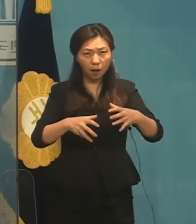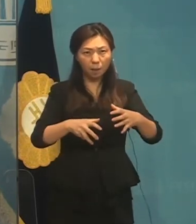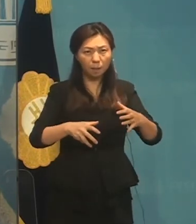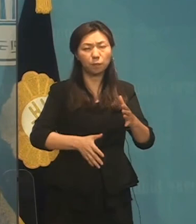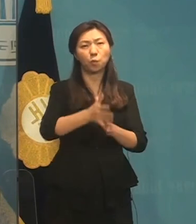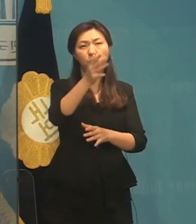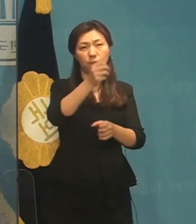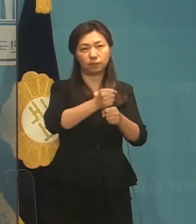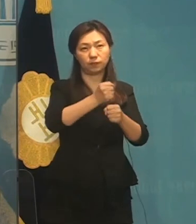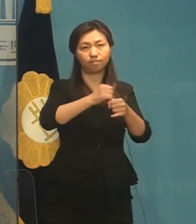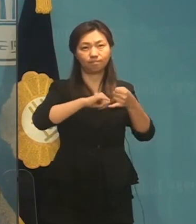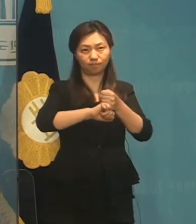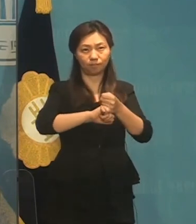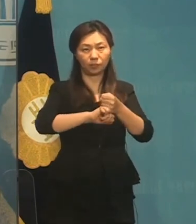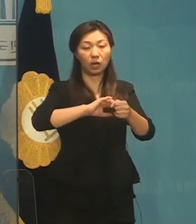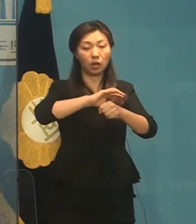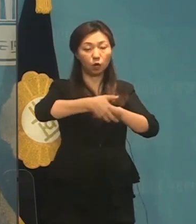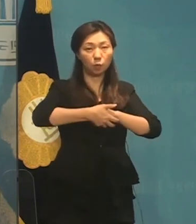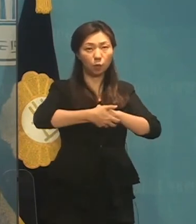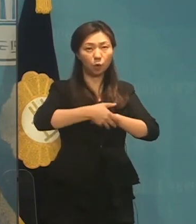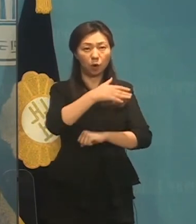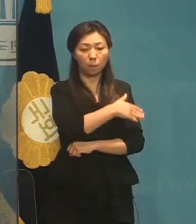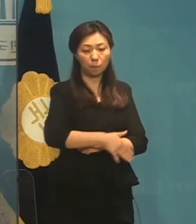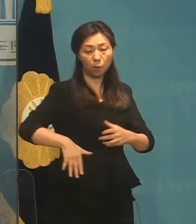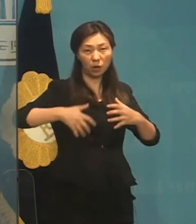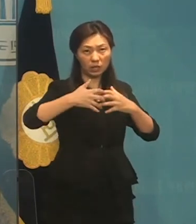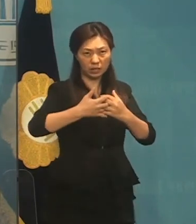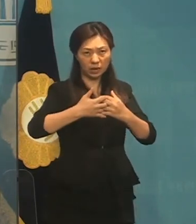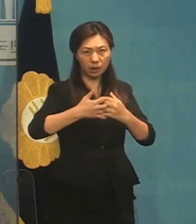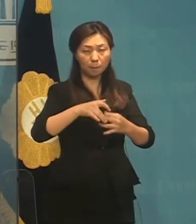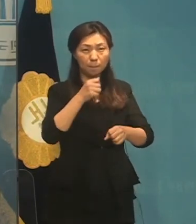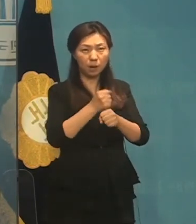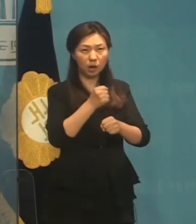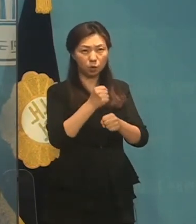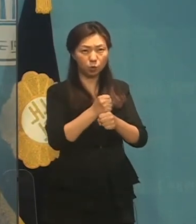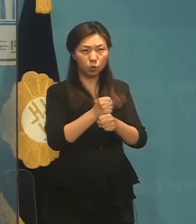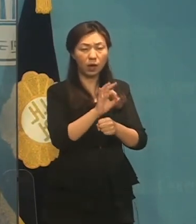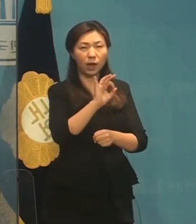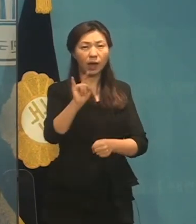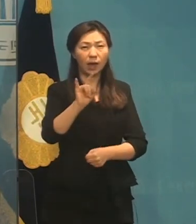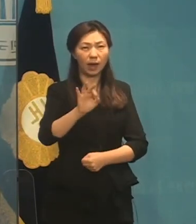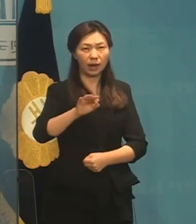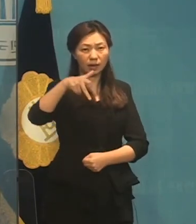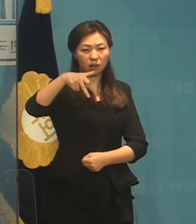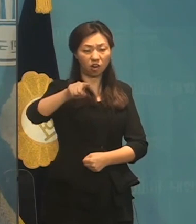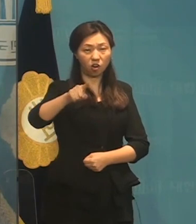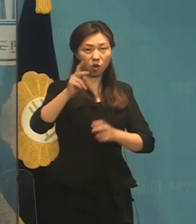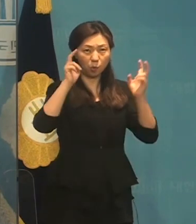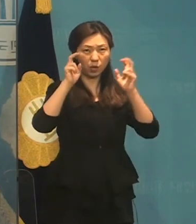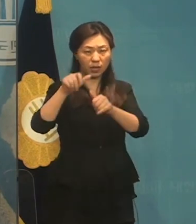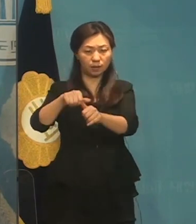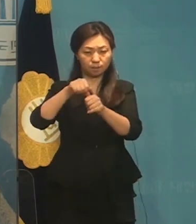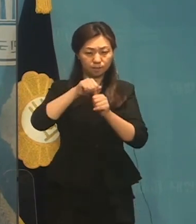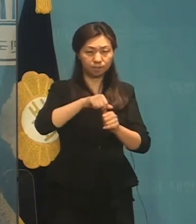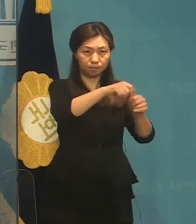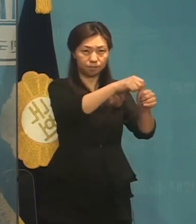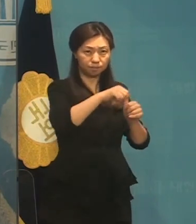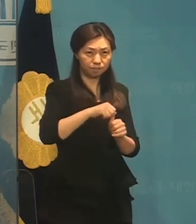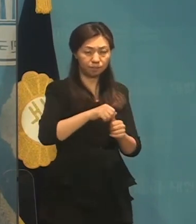구축하겠습니다. 글로벌 로봇 클러스터를 활성화하고 앵커 기업을 추가로 유치하겠습니다.